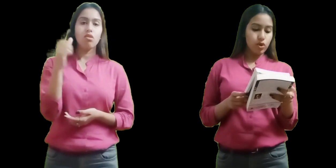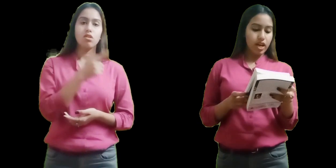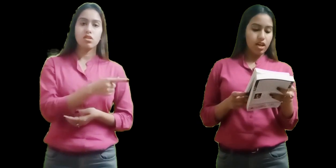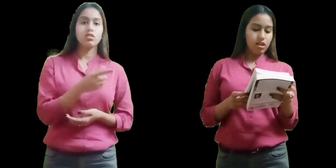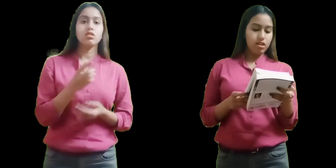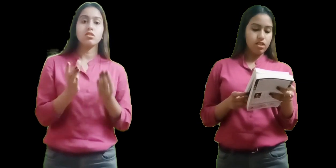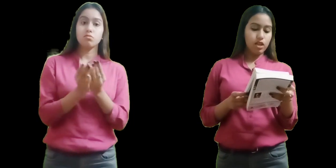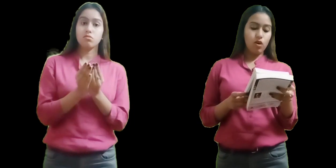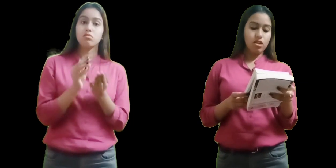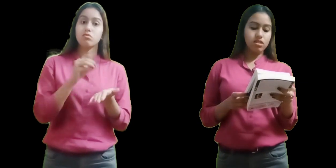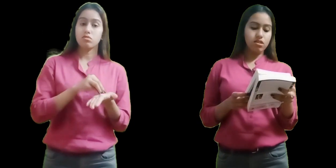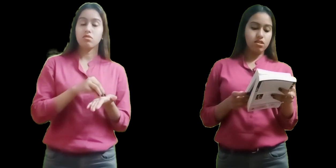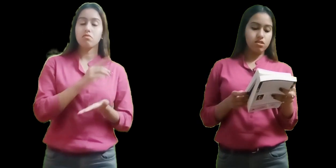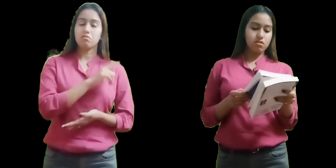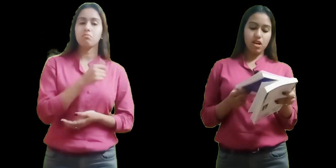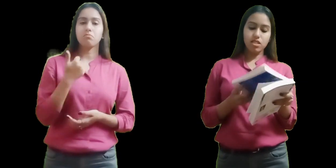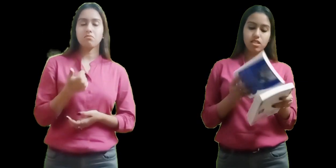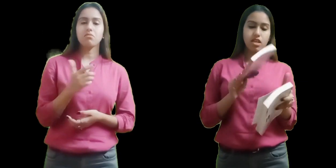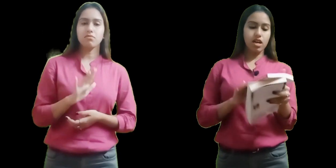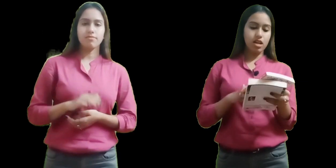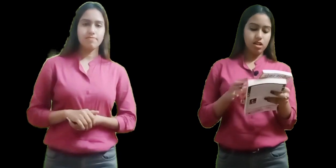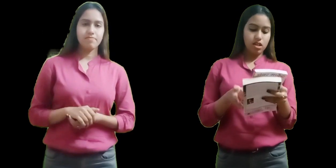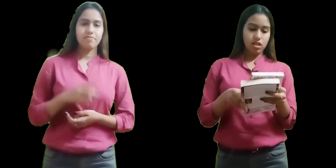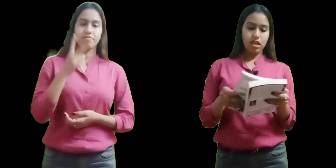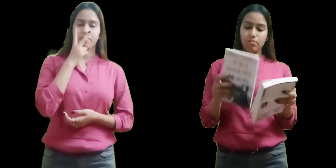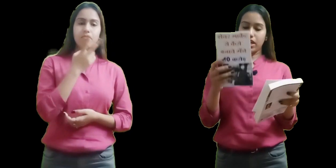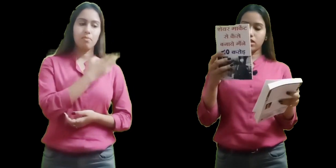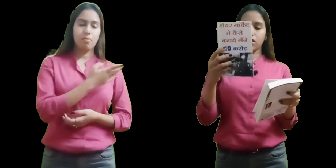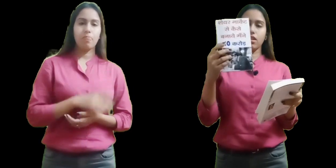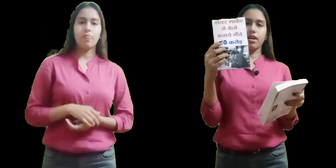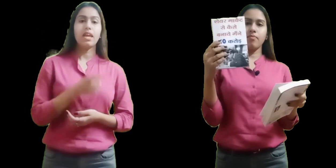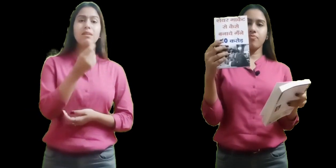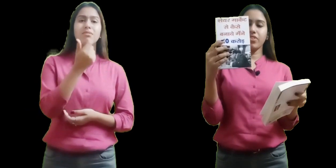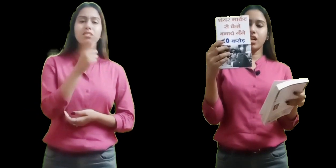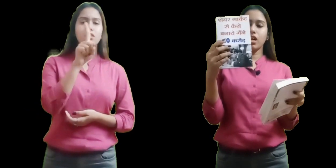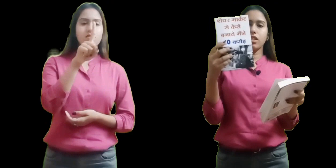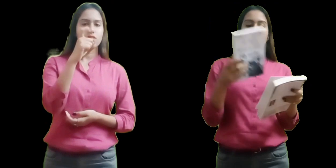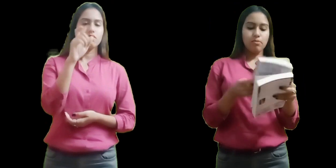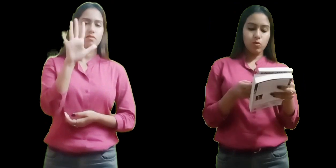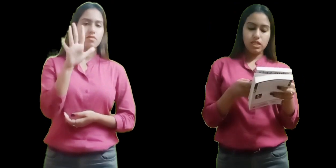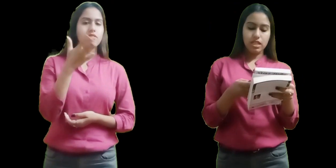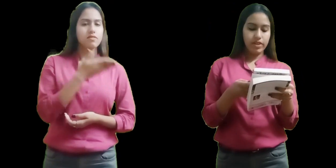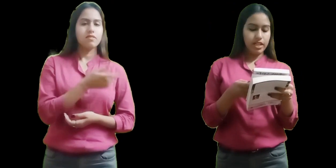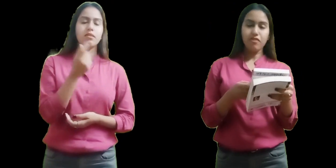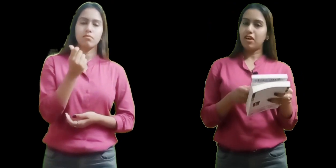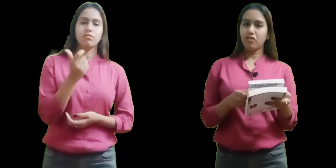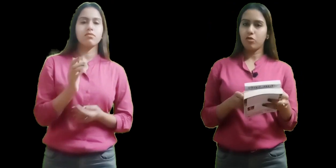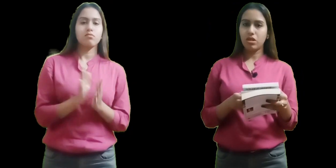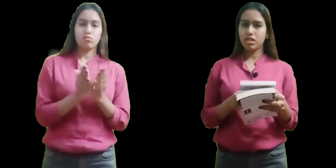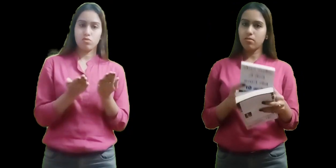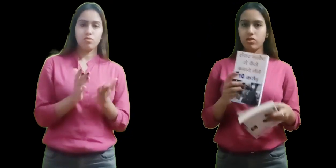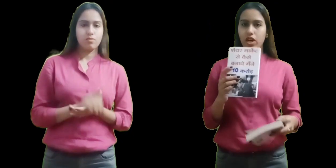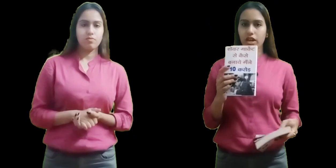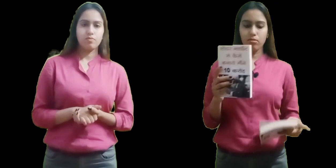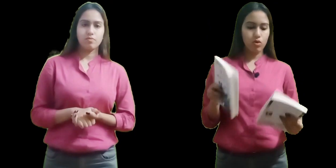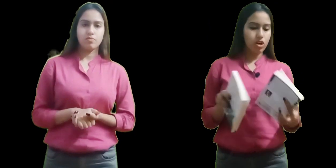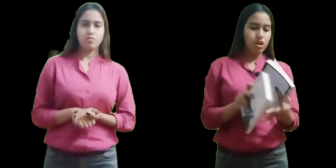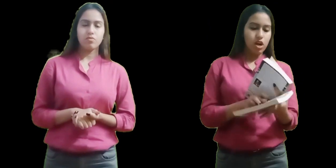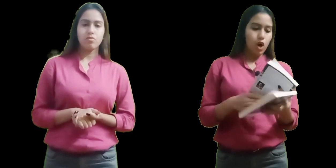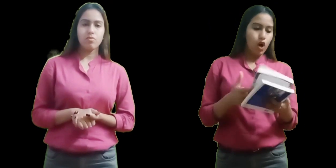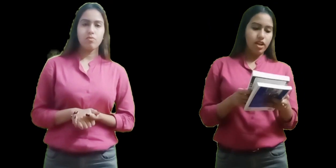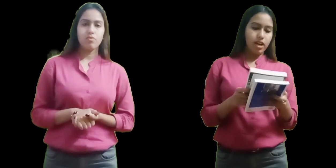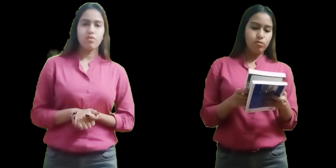बुक जो है निकोलस ड्रवास की है, ये आप देख सकते हैं। ये आपको 175 रुपीज की मिल जाएगी